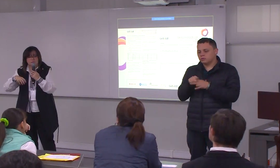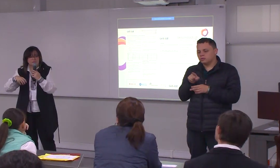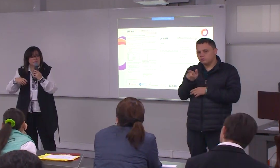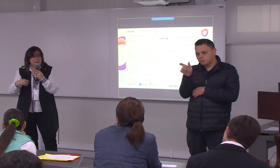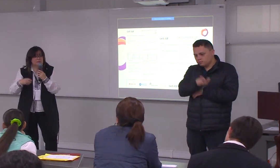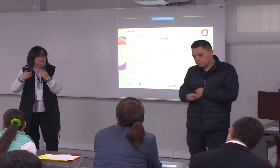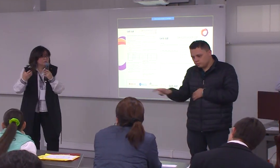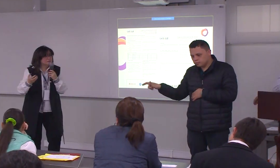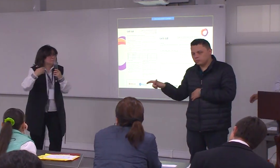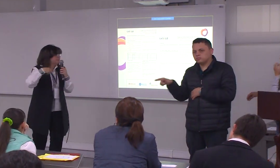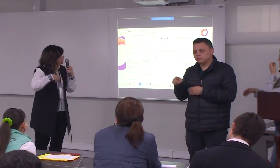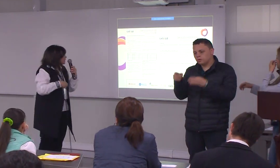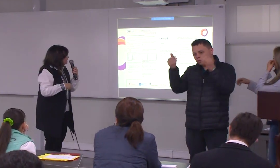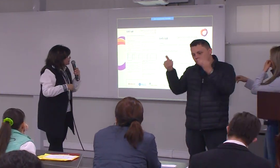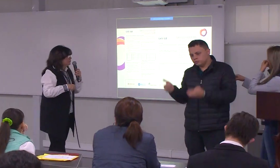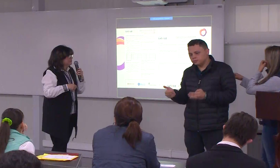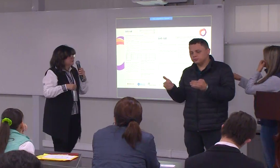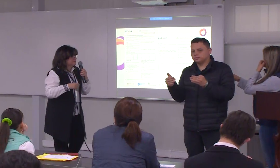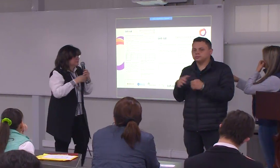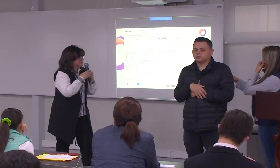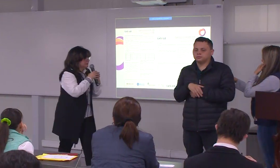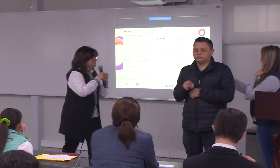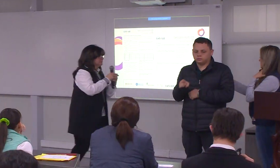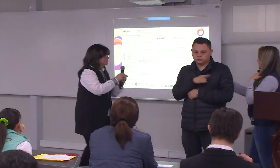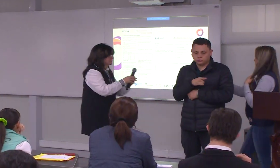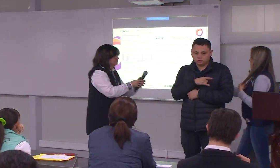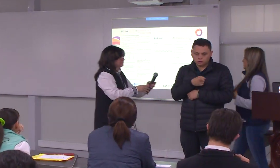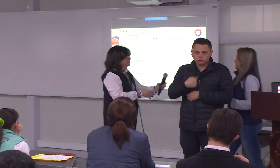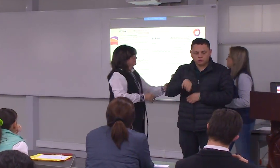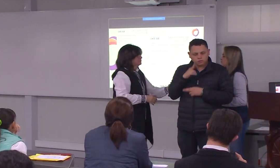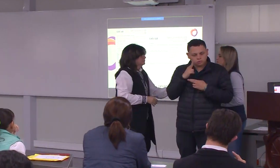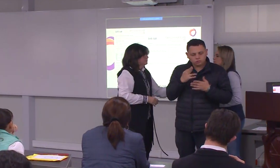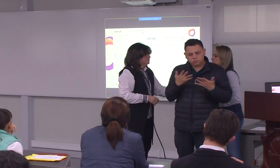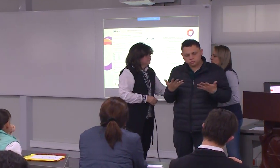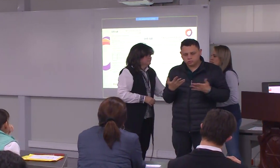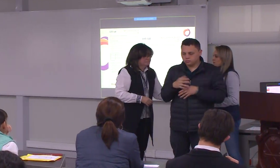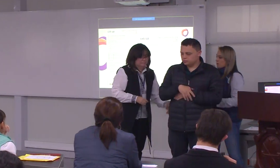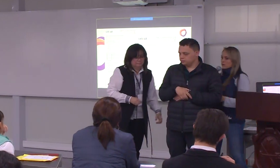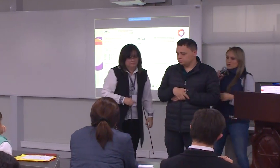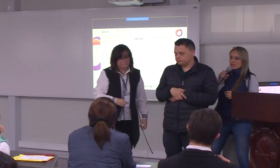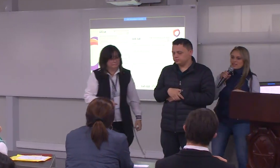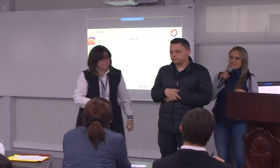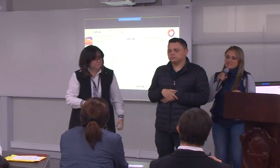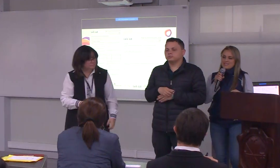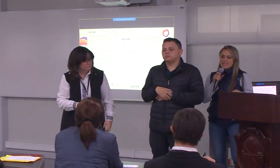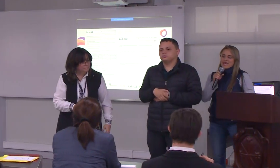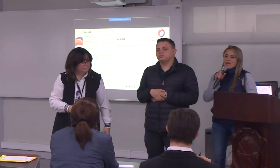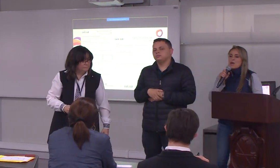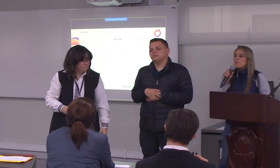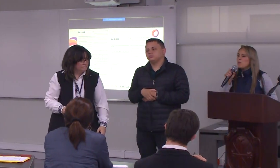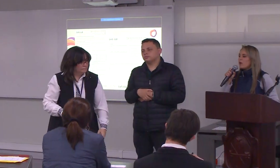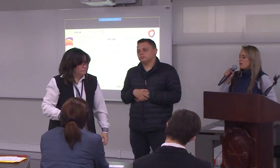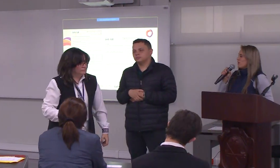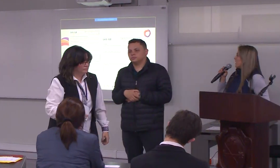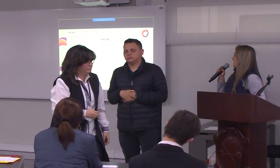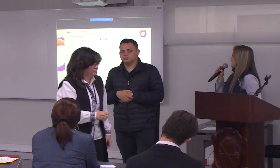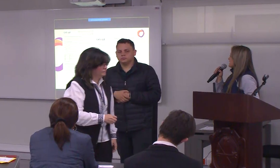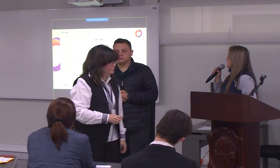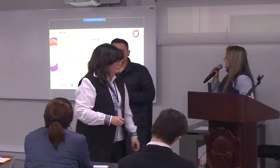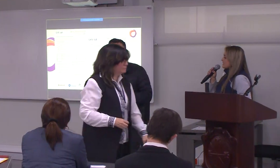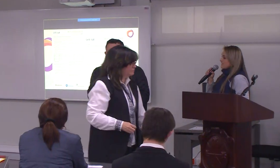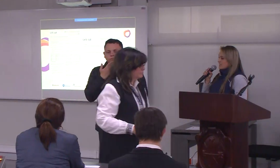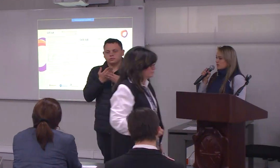población con discapacidad en nuestra universidad buenos días bueno